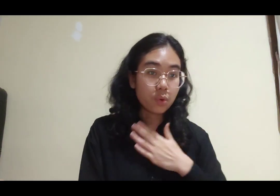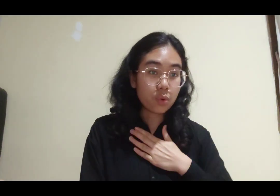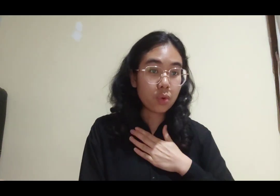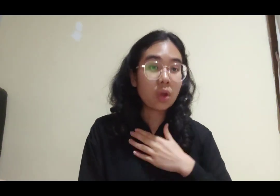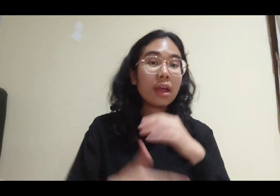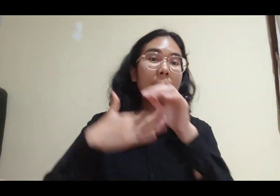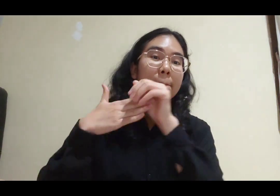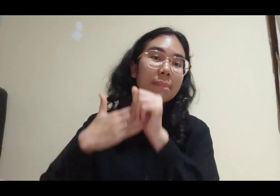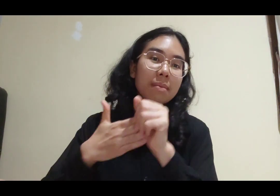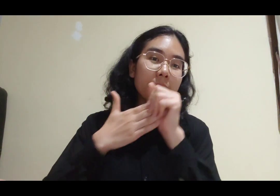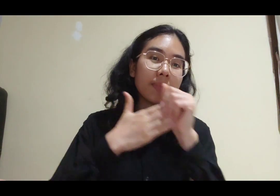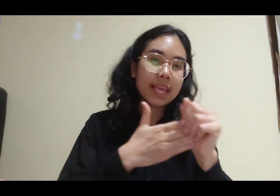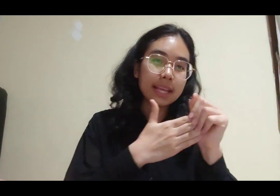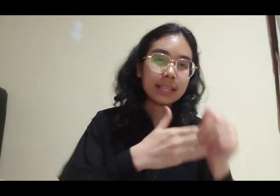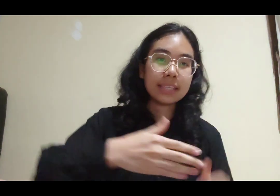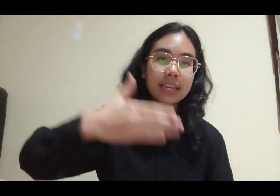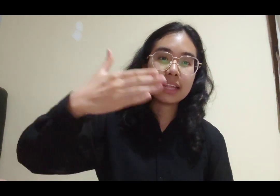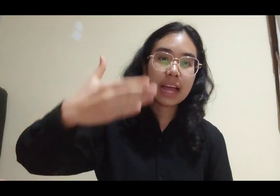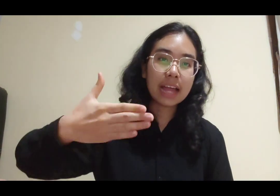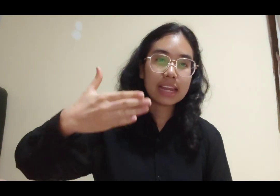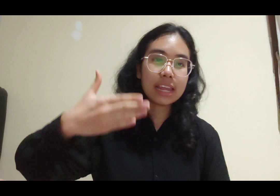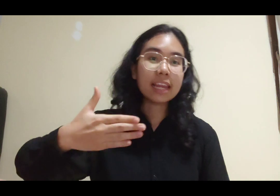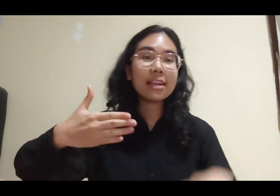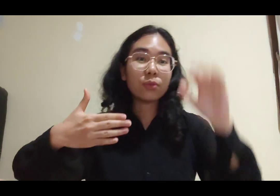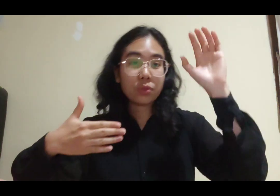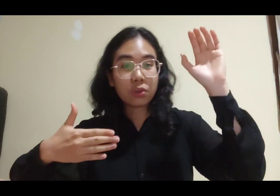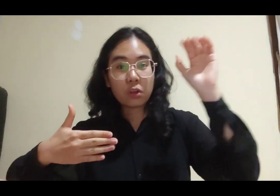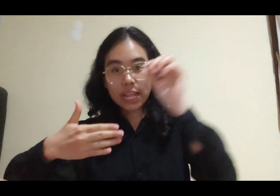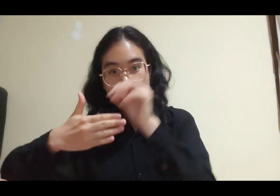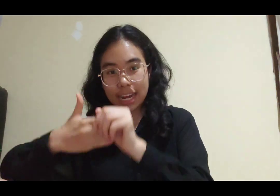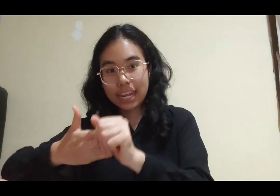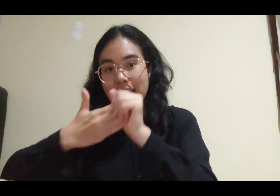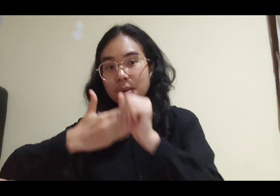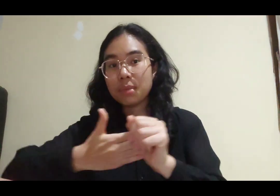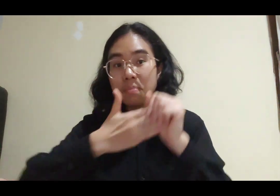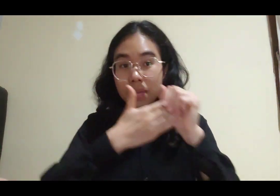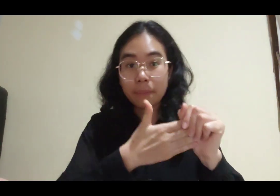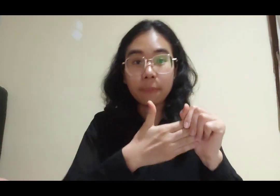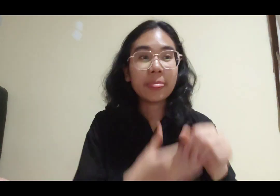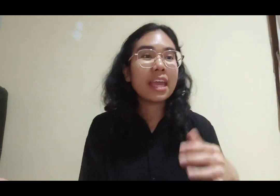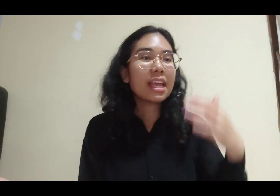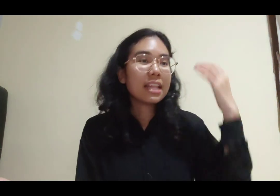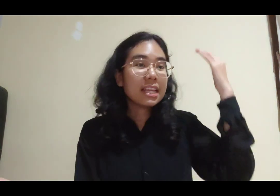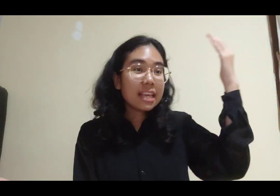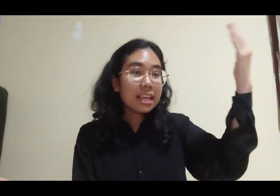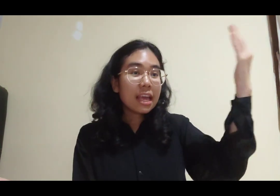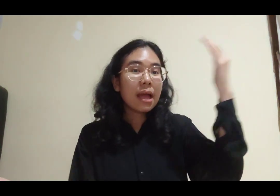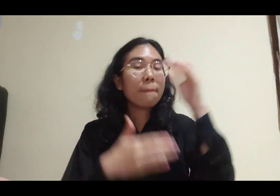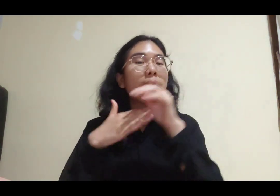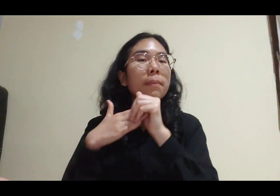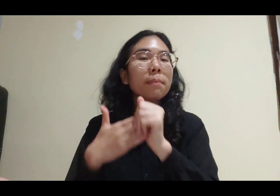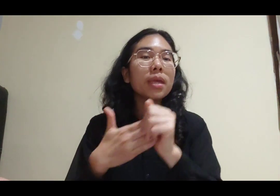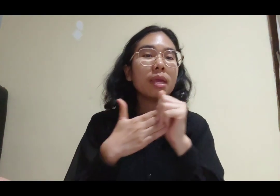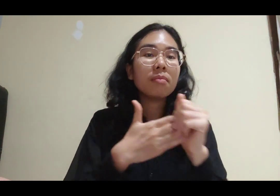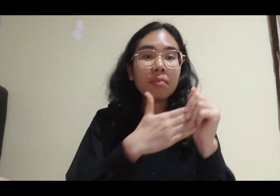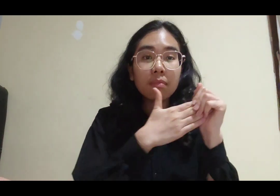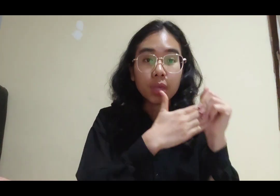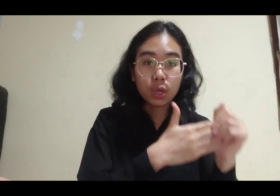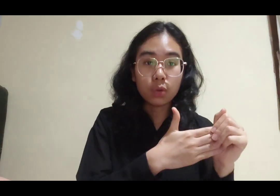membimbingku, bimbing. Jadi tangan kiri dituntun oleh tangan kanan, bimbing. Dia